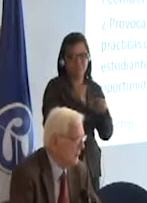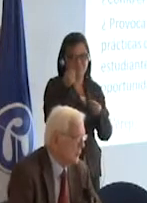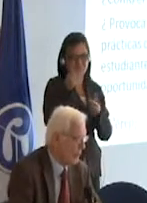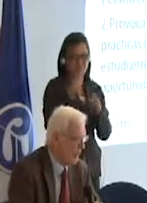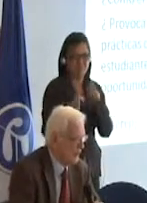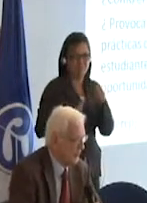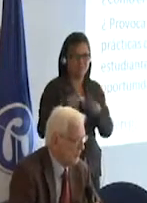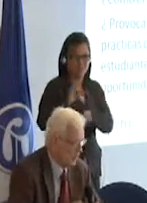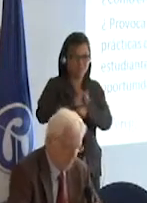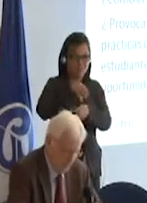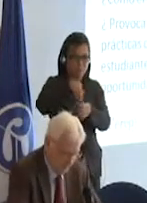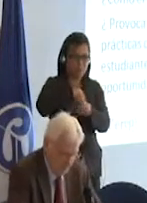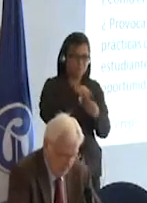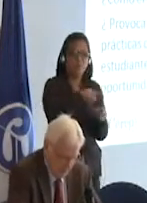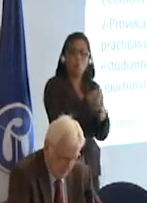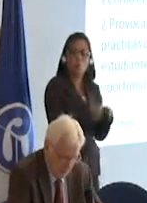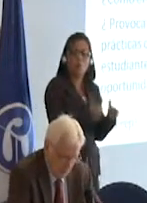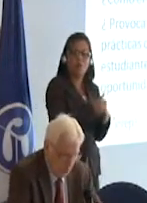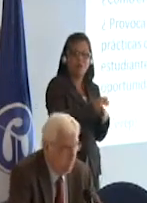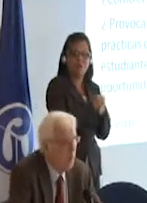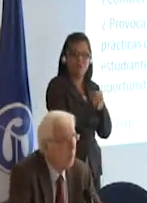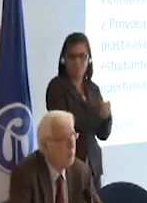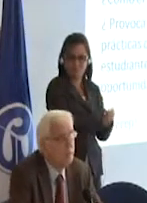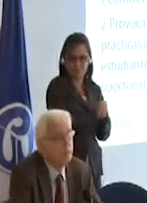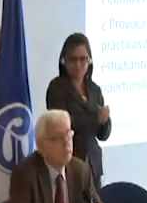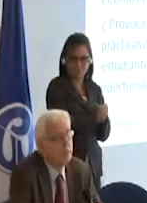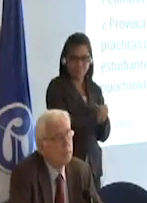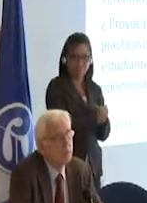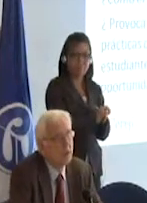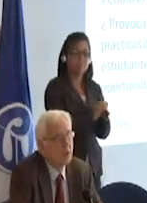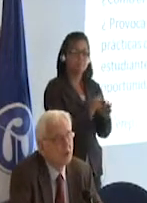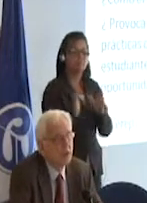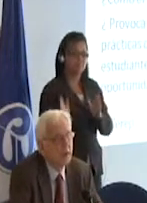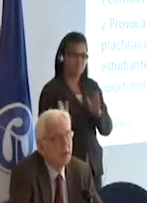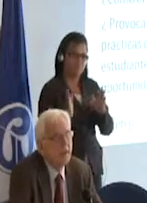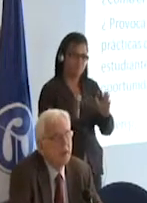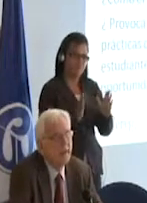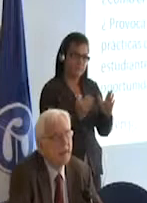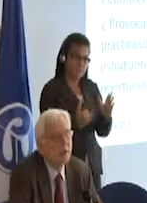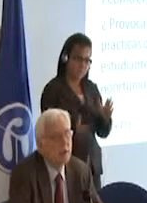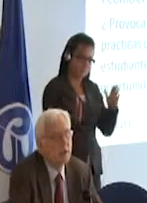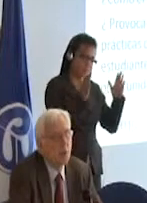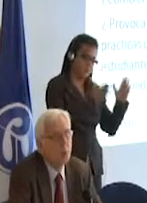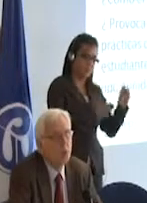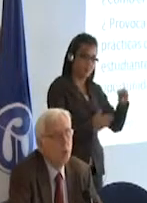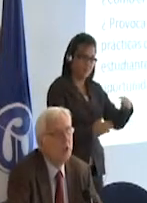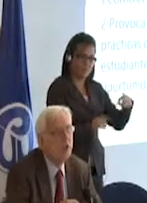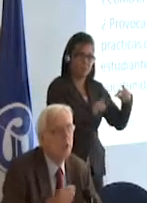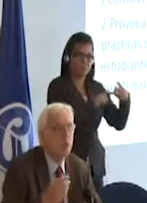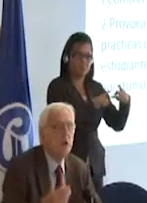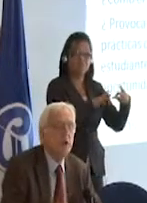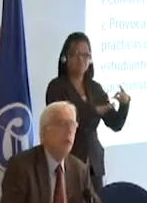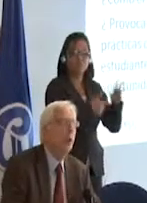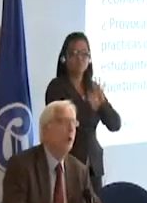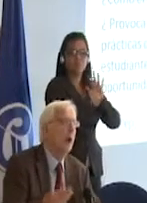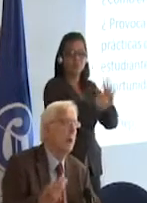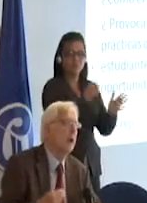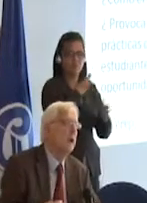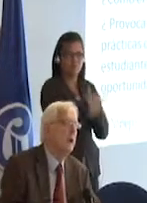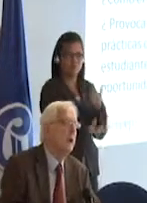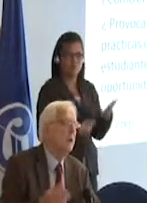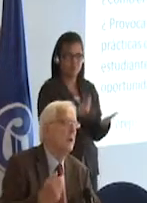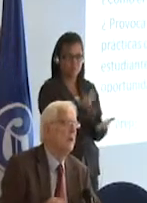un troisième temps, je présenterai les résultats obtenus qui sont venus